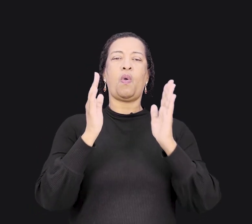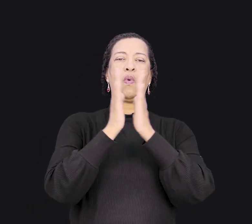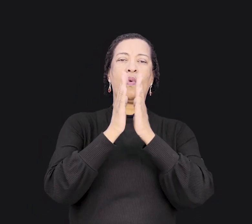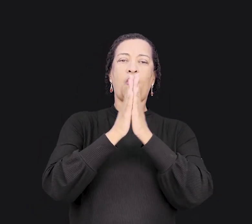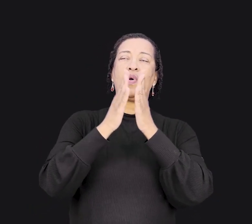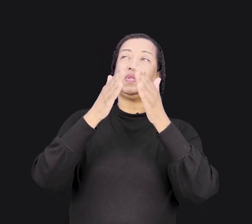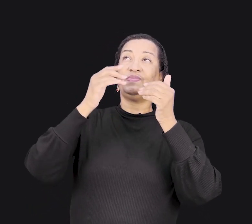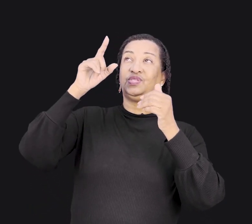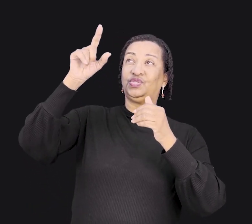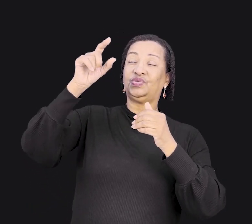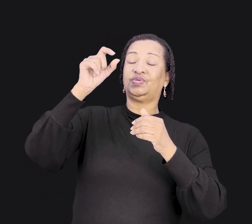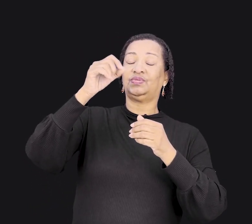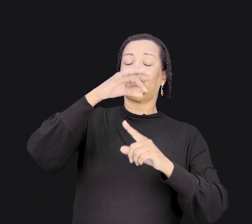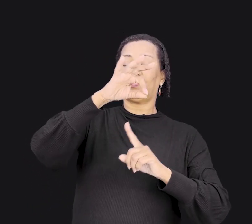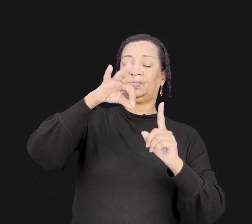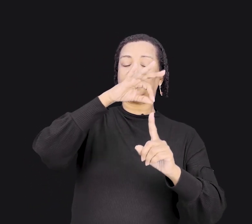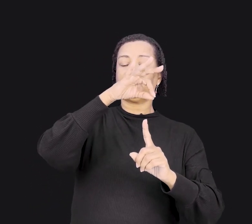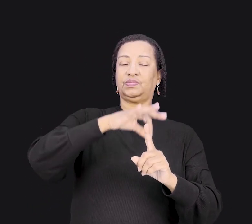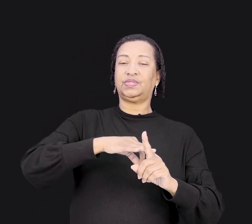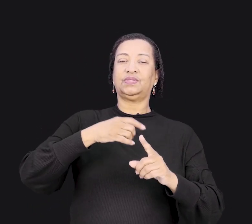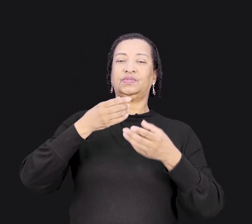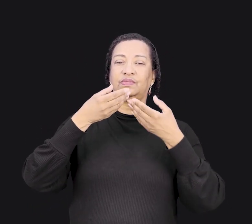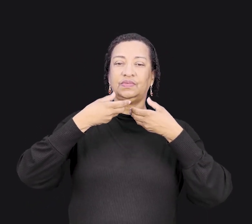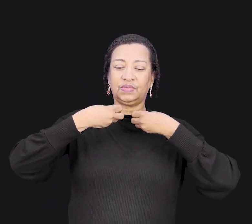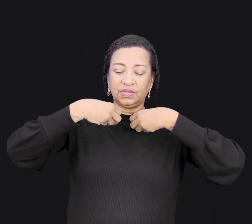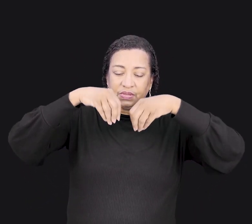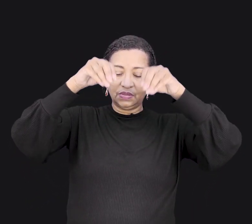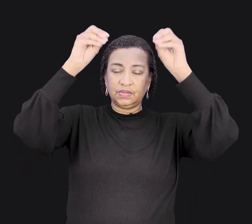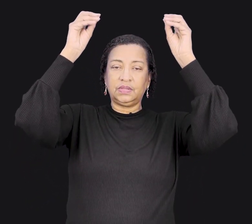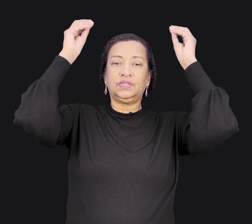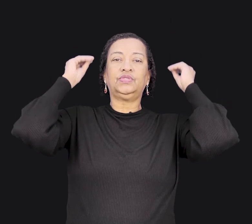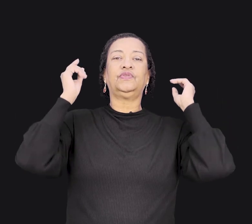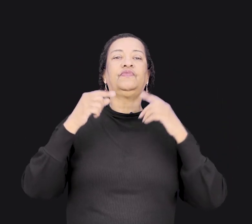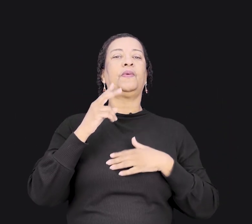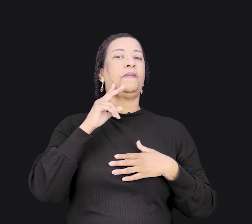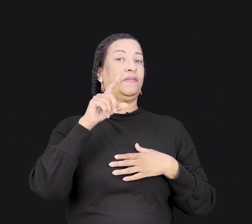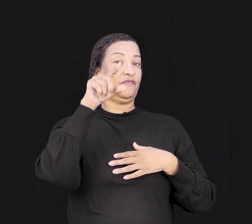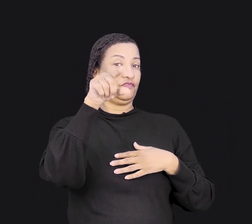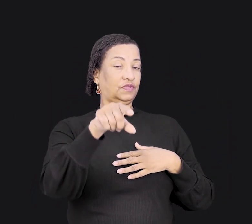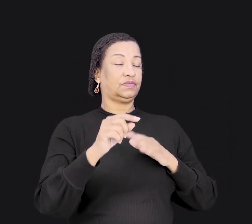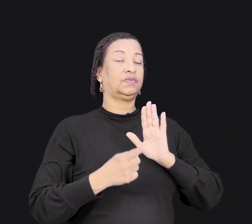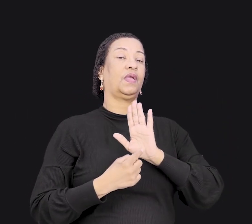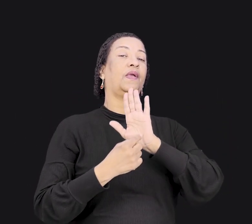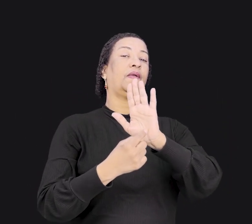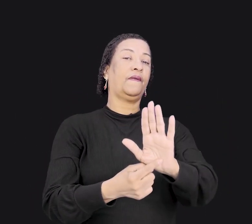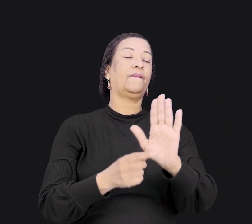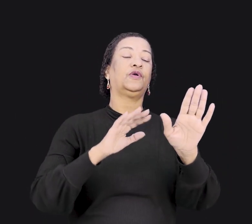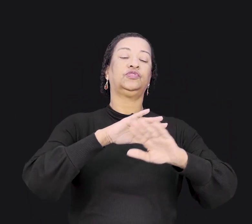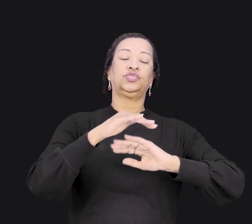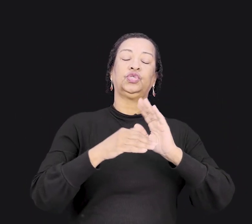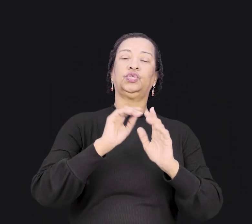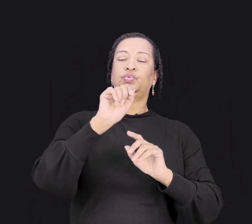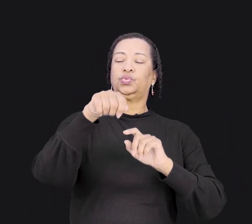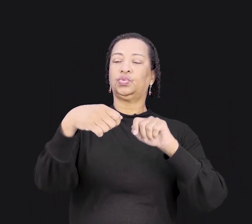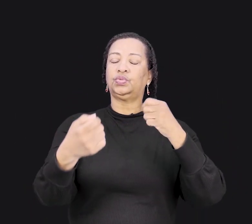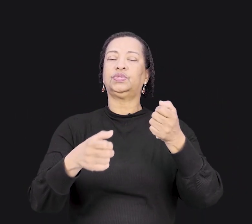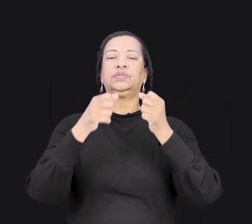ao Espírito Santo que retire o véu. Retire o véu para você e mostre o que todos esses sinais do Apocalipse